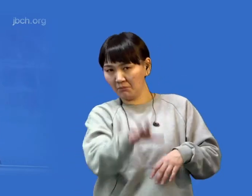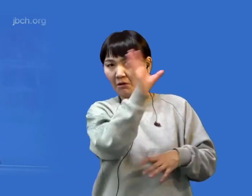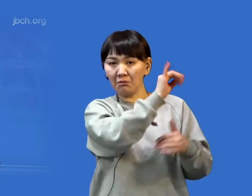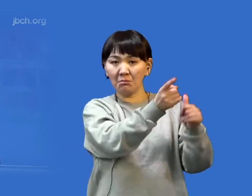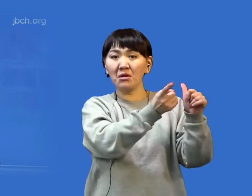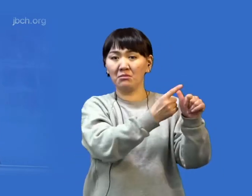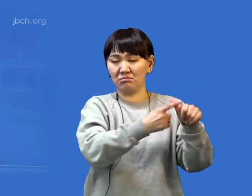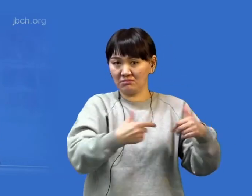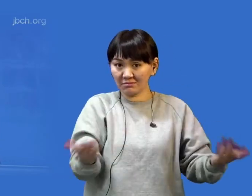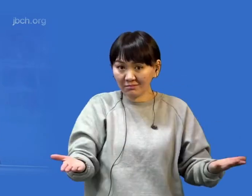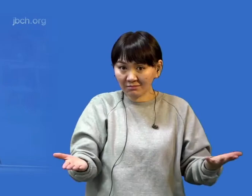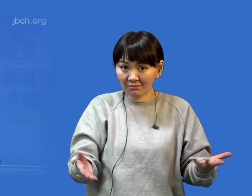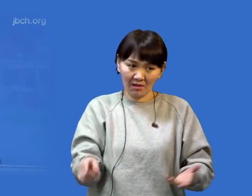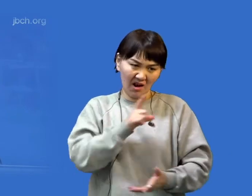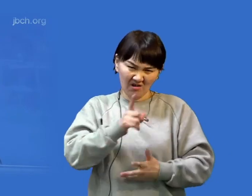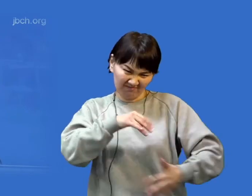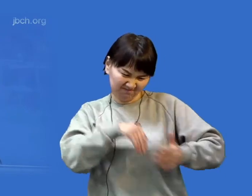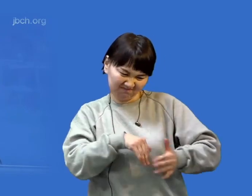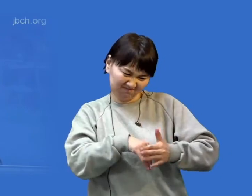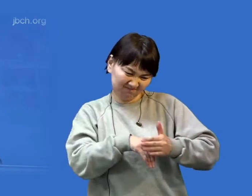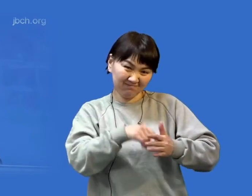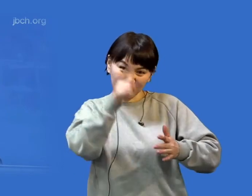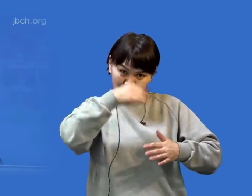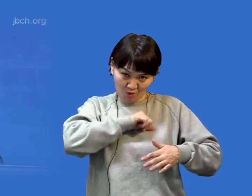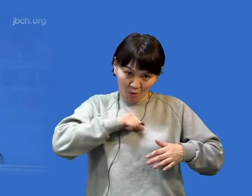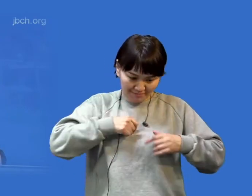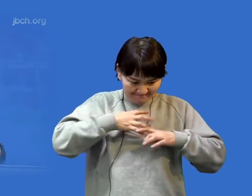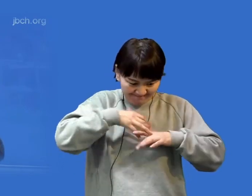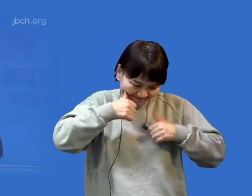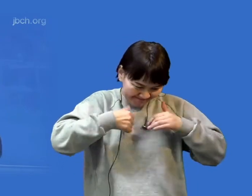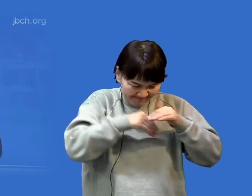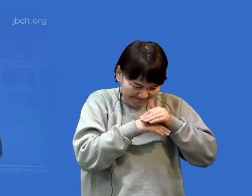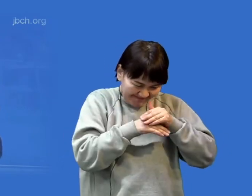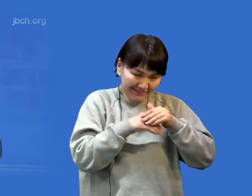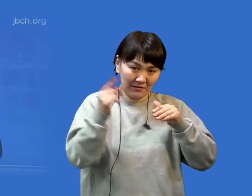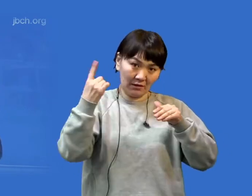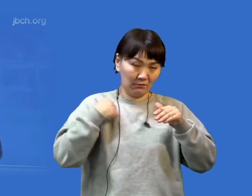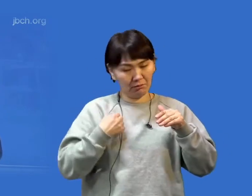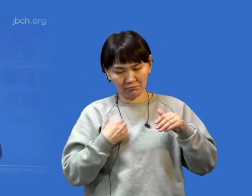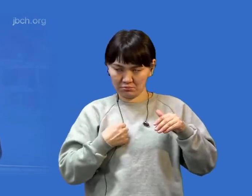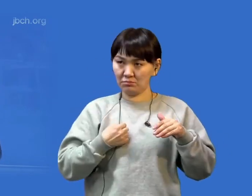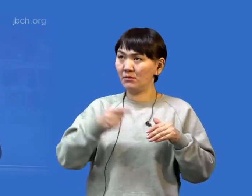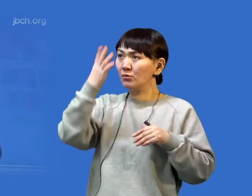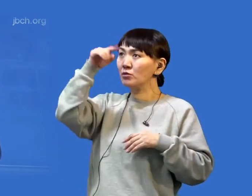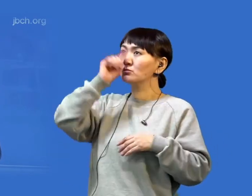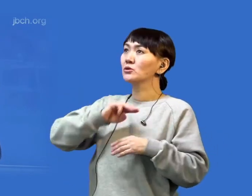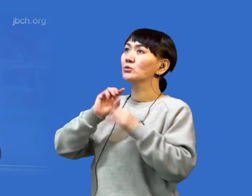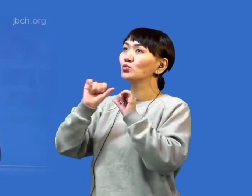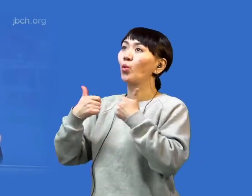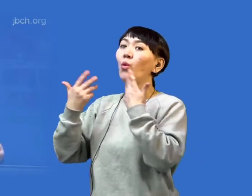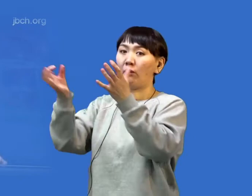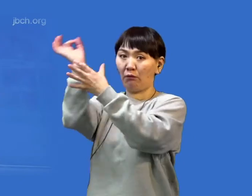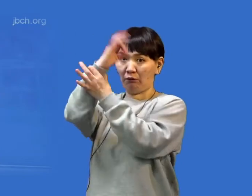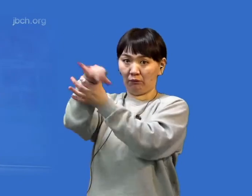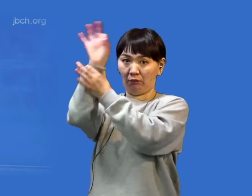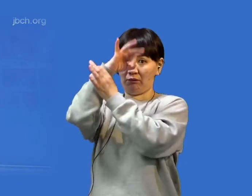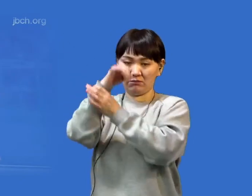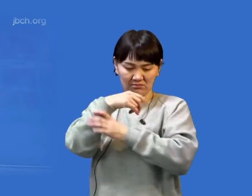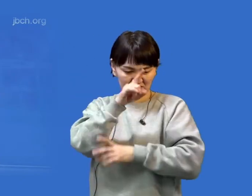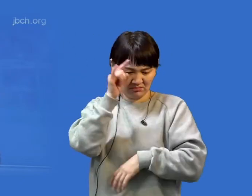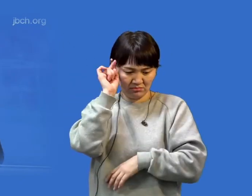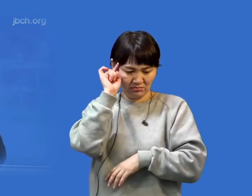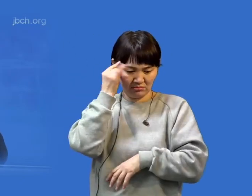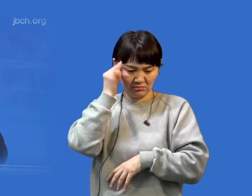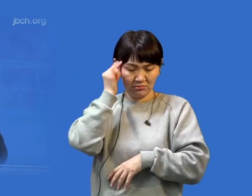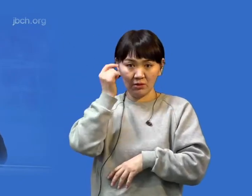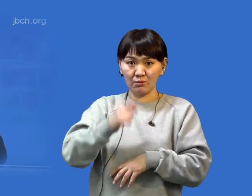Өөрийнхөө төлөө л ид хөрөнгийг хураачдаг. Бурхны төлөө бол дүүч хий чадаагүй хүн. Монхог хүн. Бид